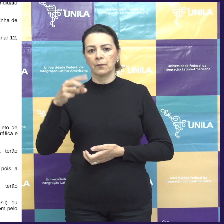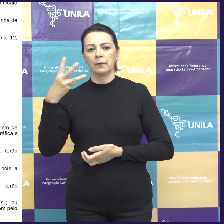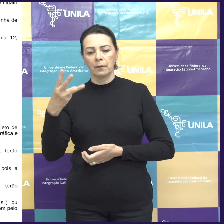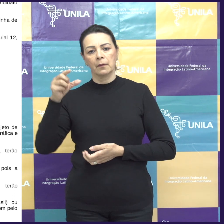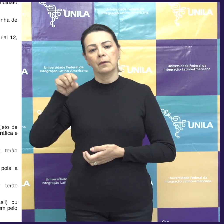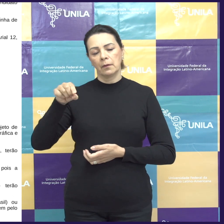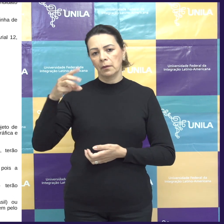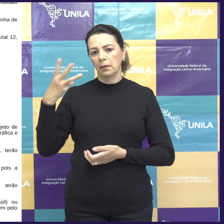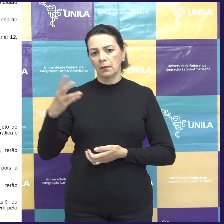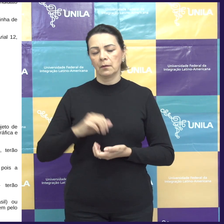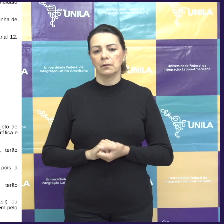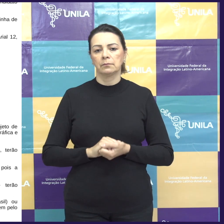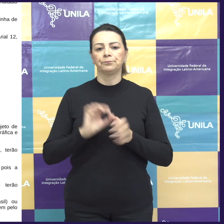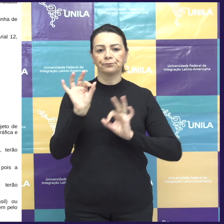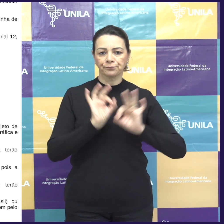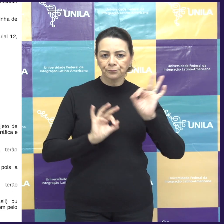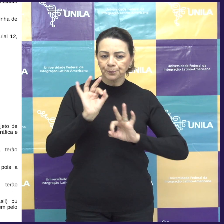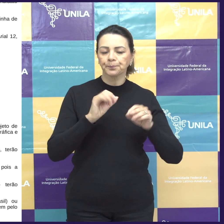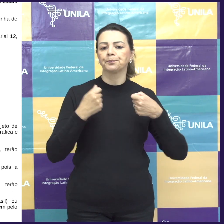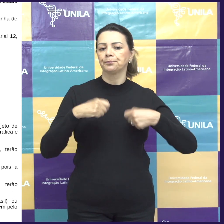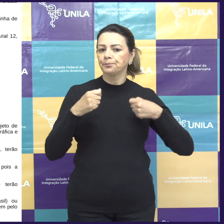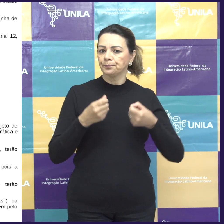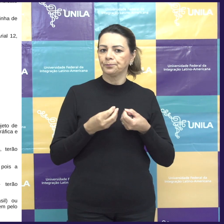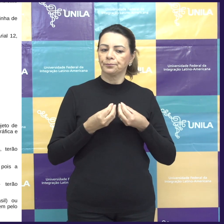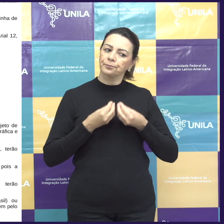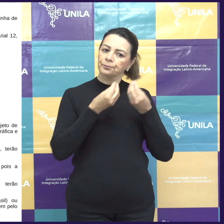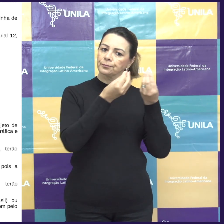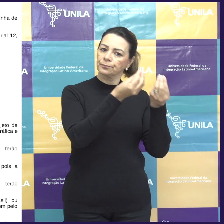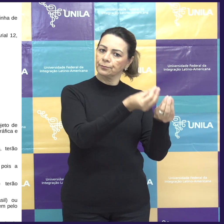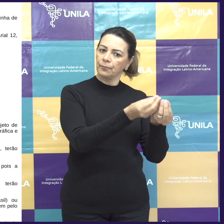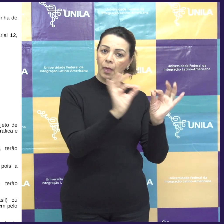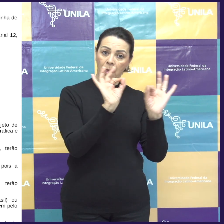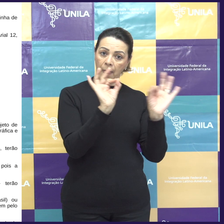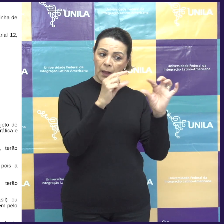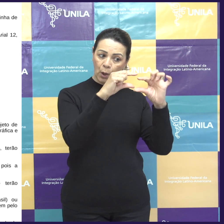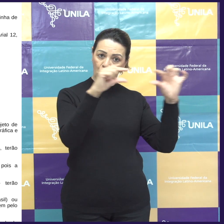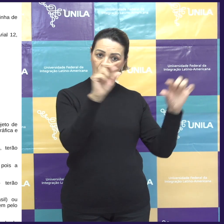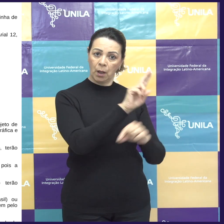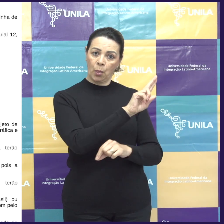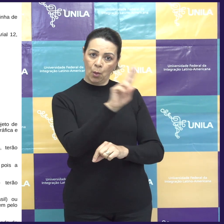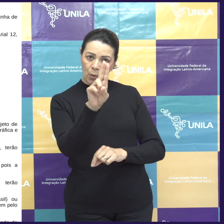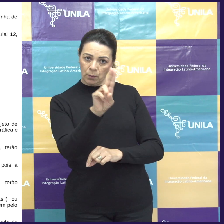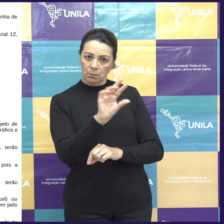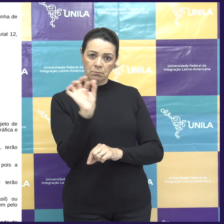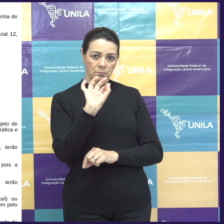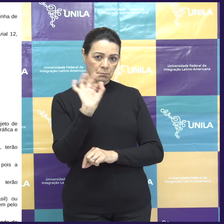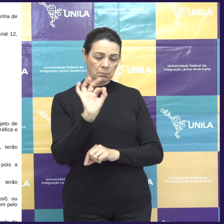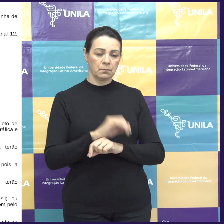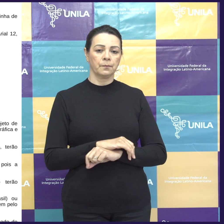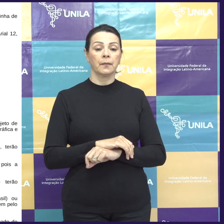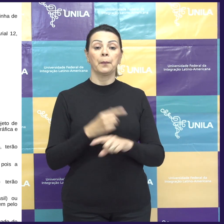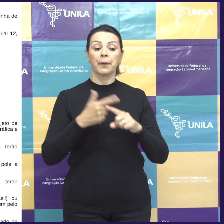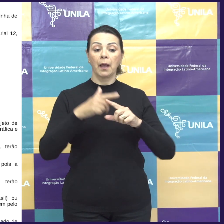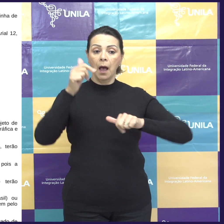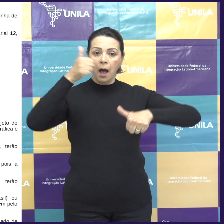4.10.3.3 O projeto deve ser enviado sem identificação do autor, pois a